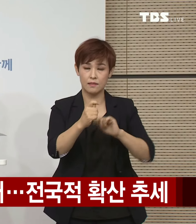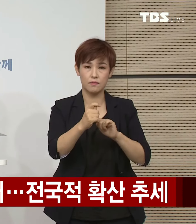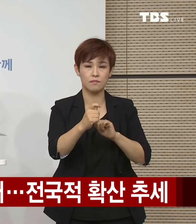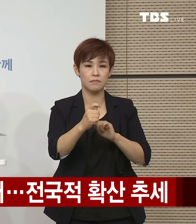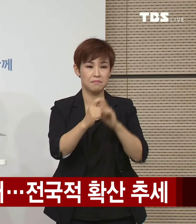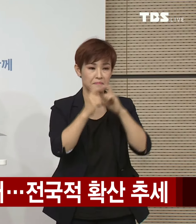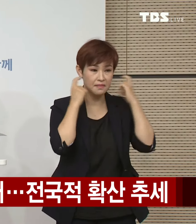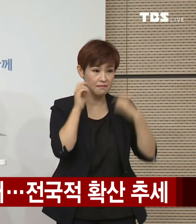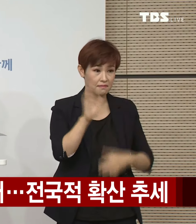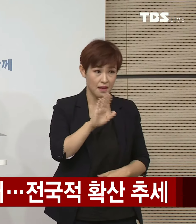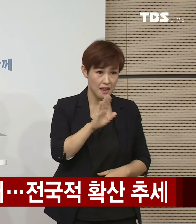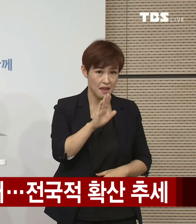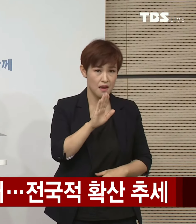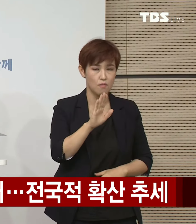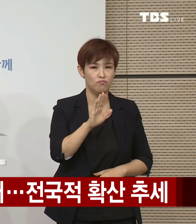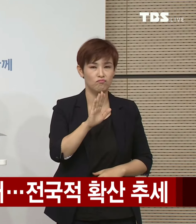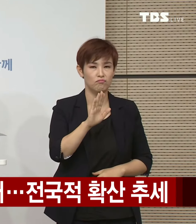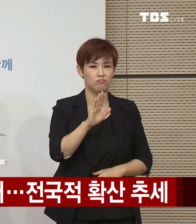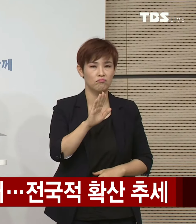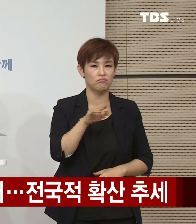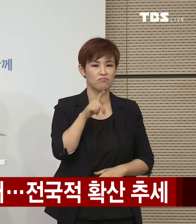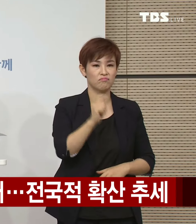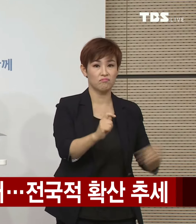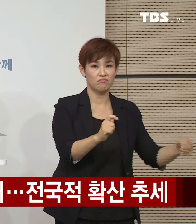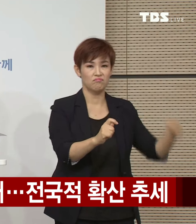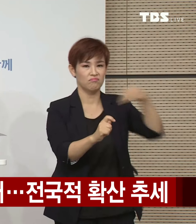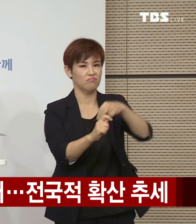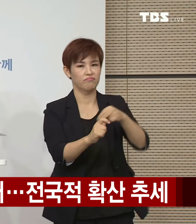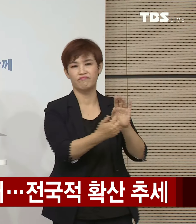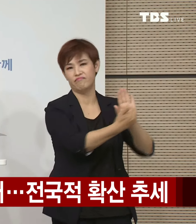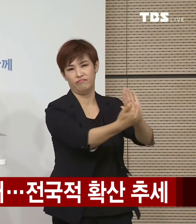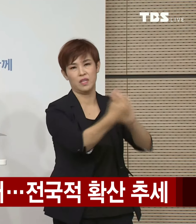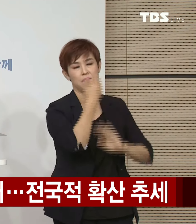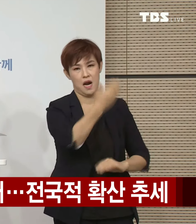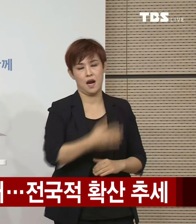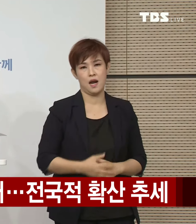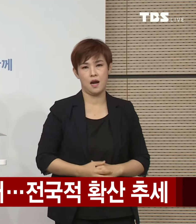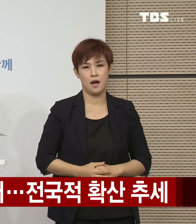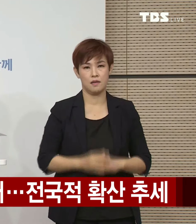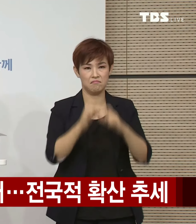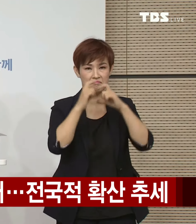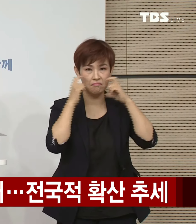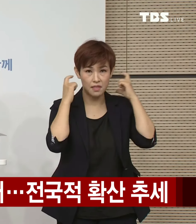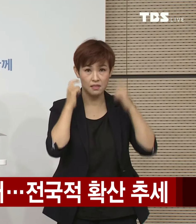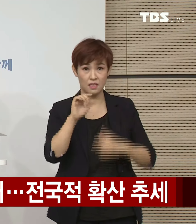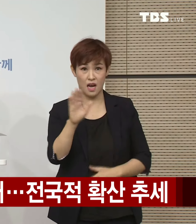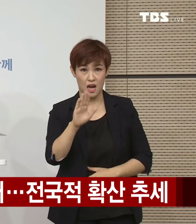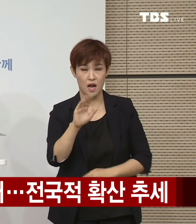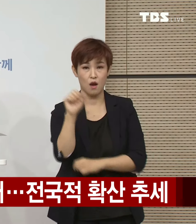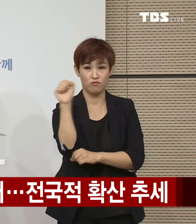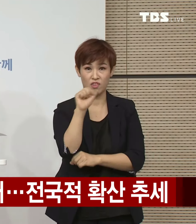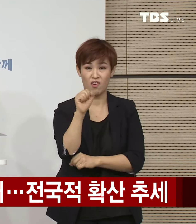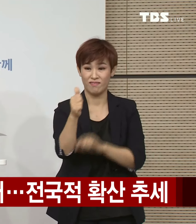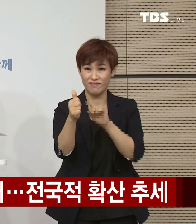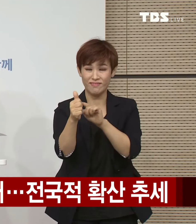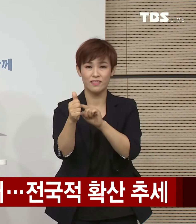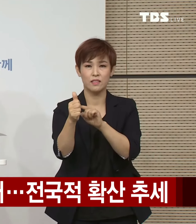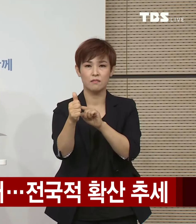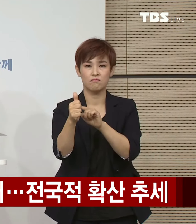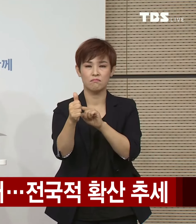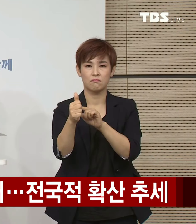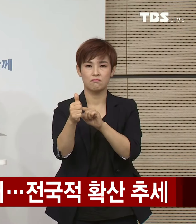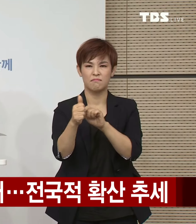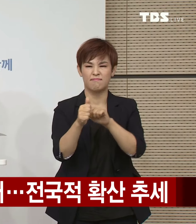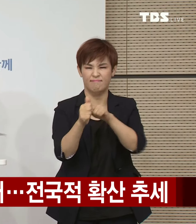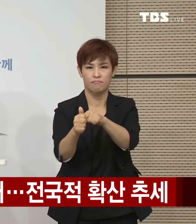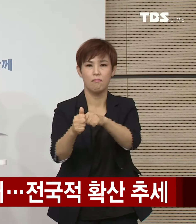마스크 미착용자를 의무적으로 승차 거부하도록 하는 한편 마스크를 쓰지 않은 운전자에 대해서도 강력